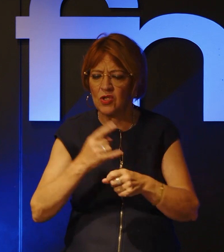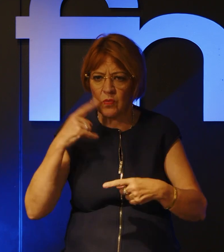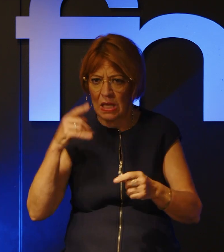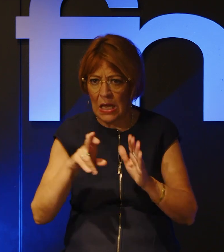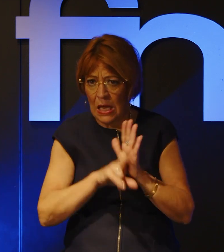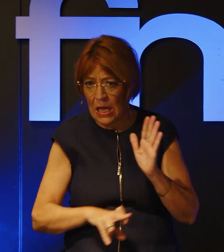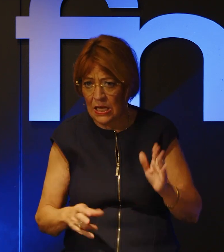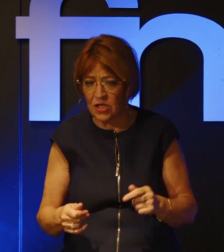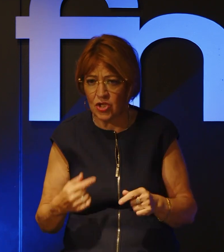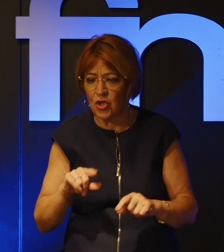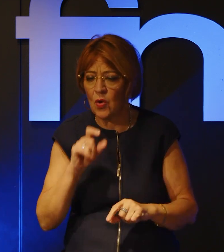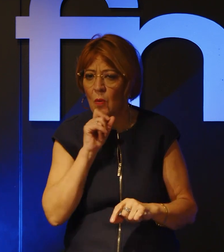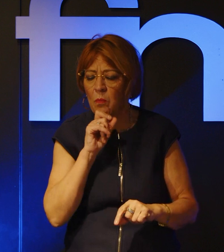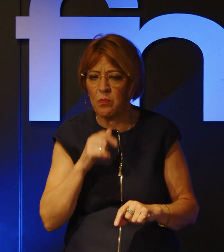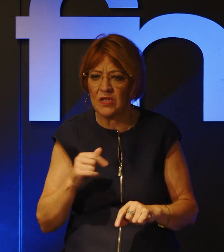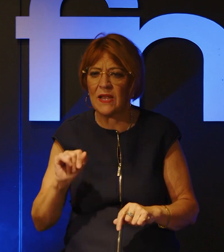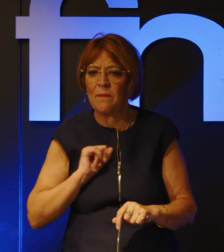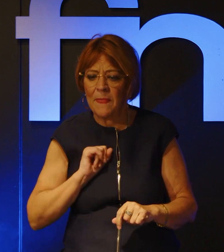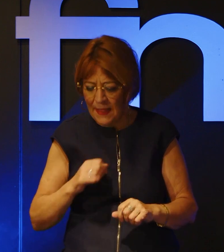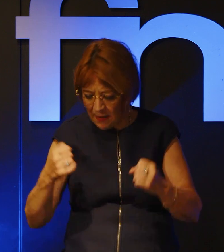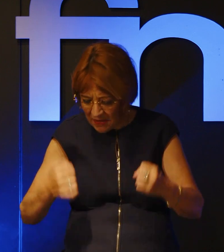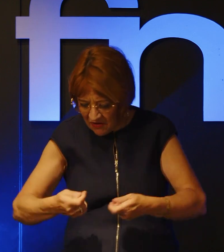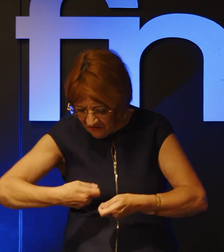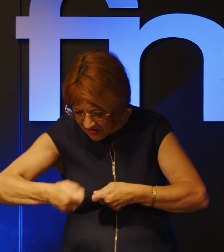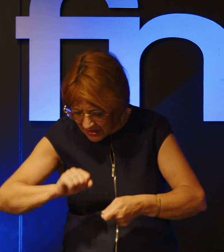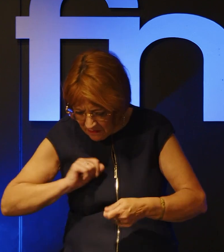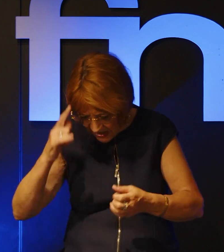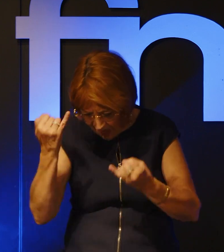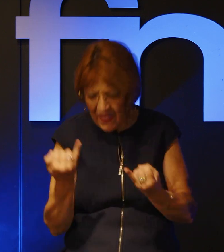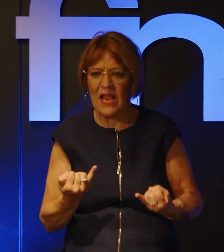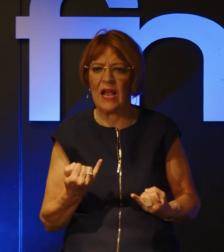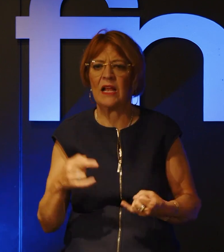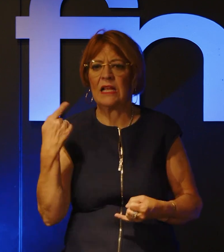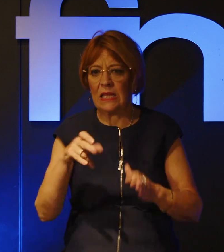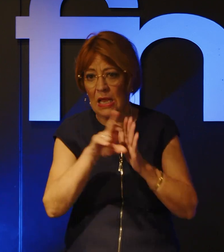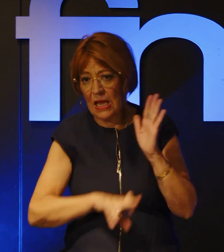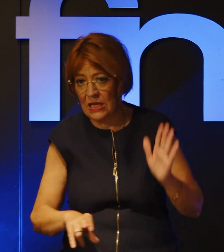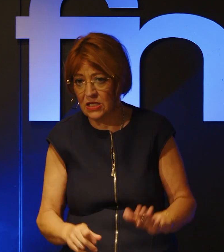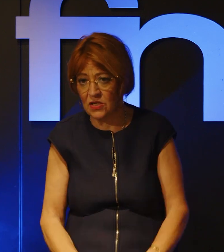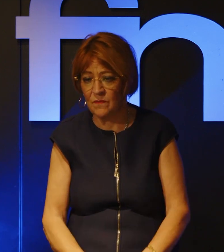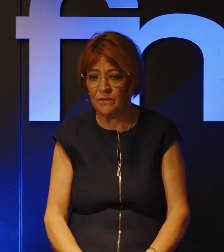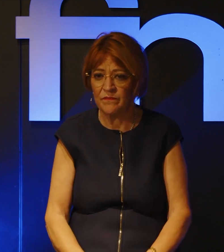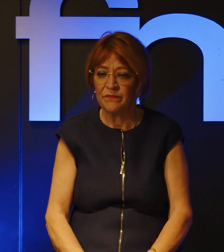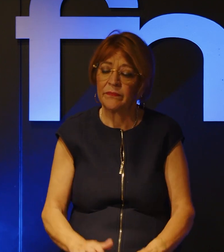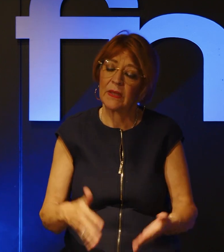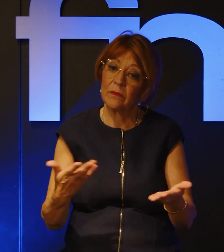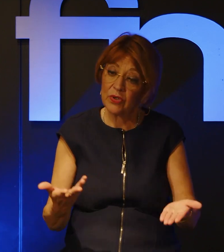regras Eu não eu não posso pôr a minha banquinha para vender as minhas ideias tem regras